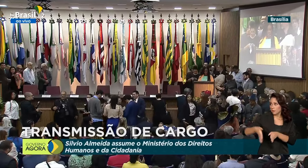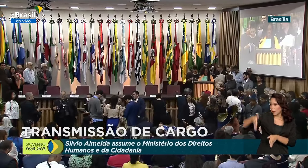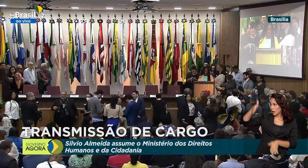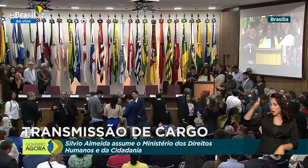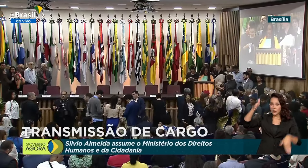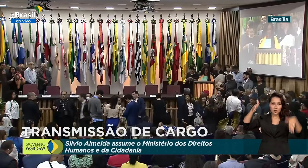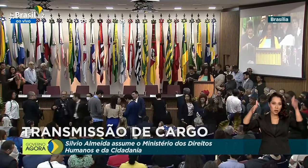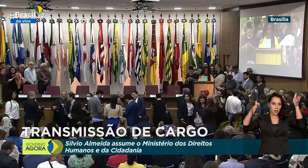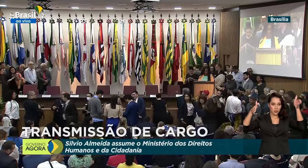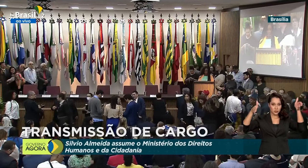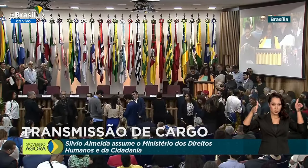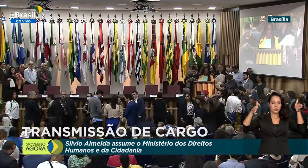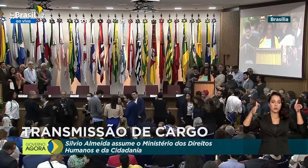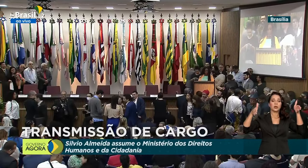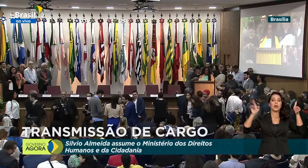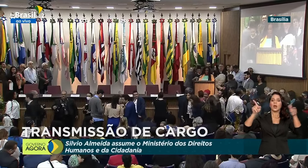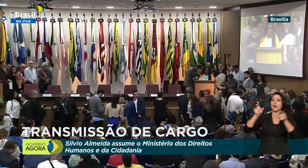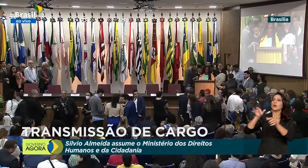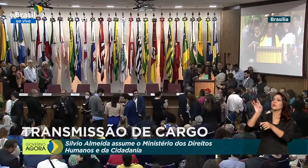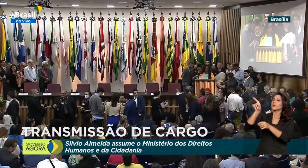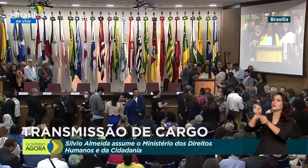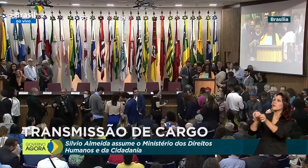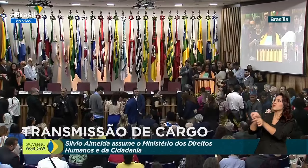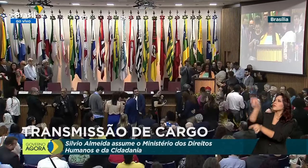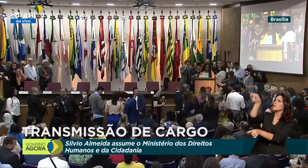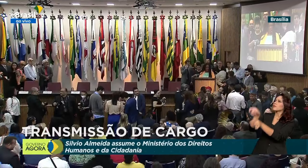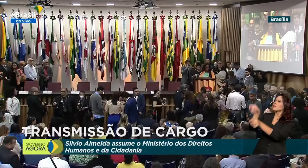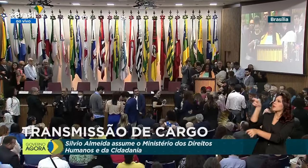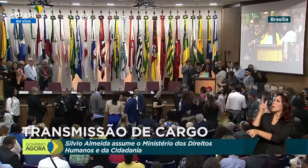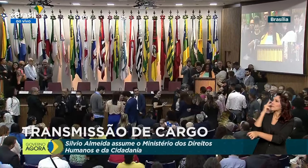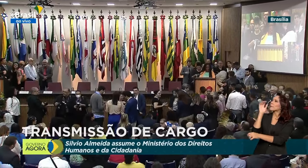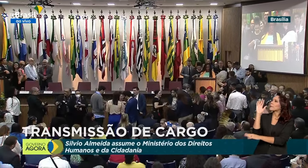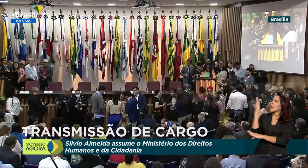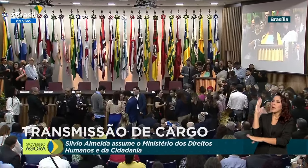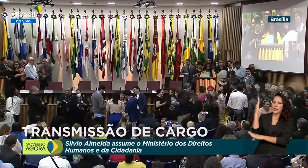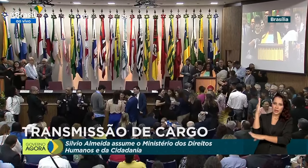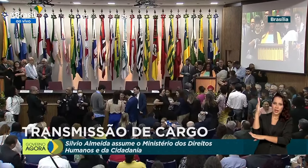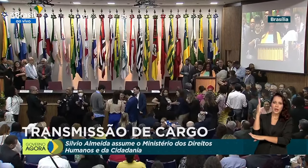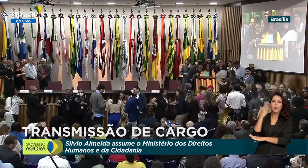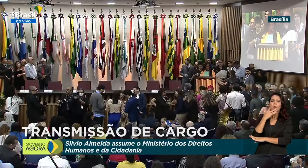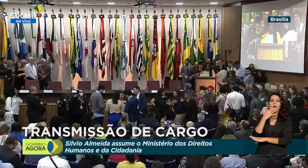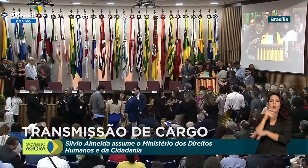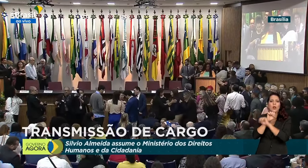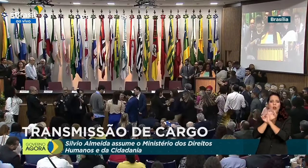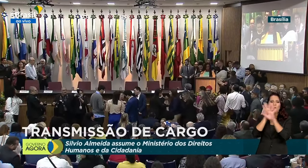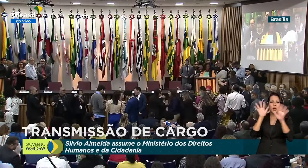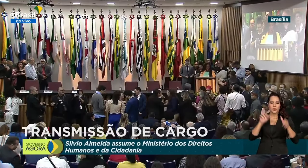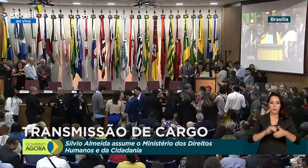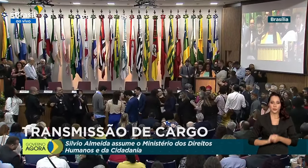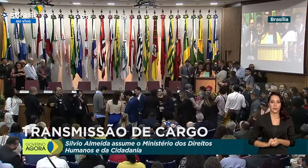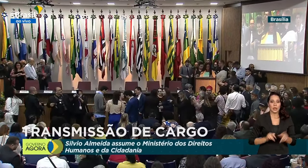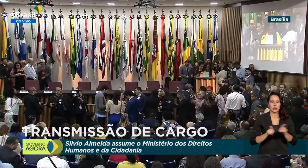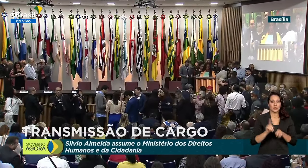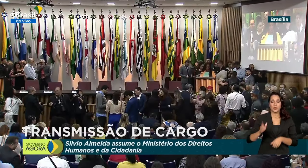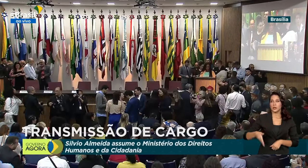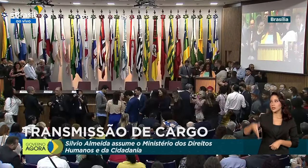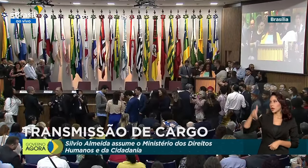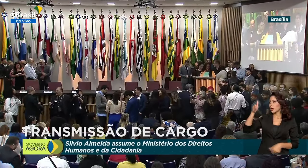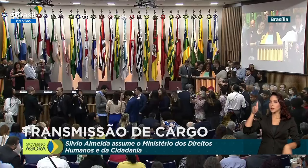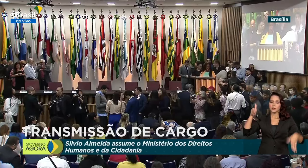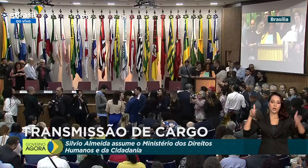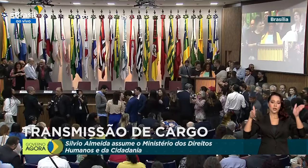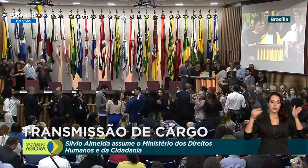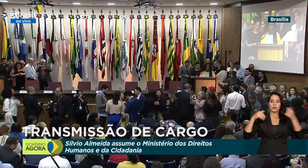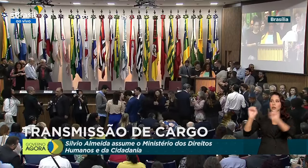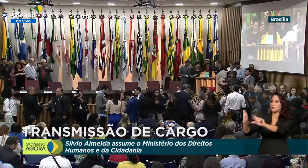laterais deste Grande Auditório são cobertas por fim nos pedaços de madeira em tom claro também de cada lado do auditório